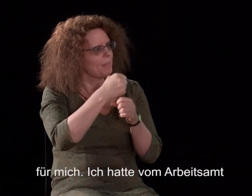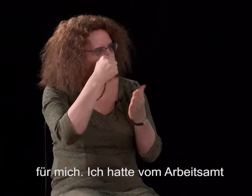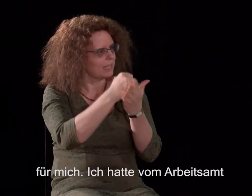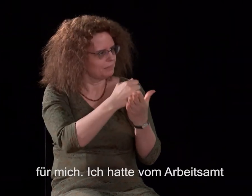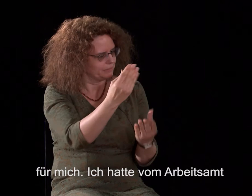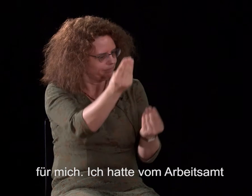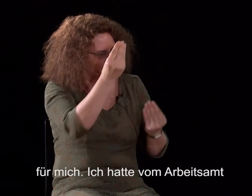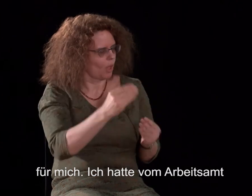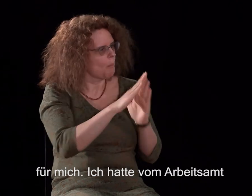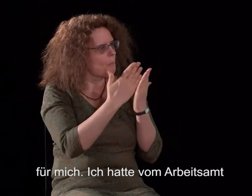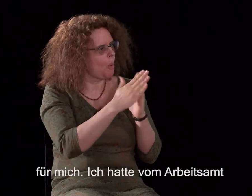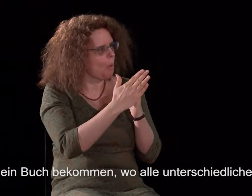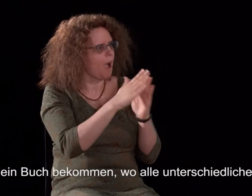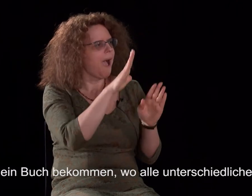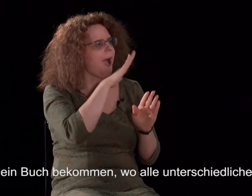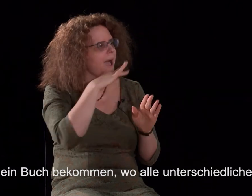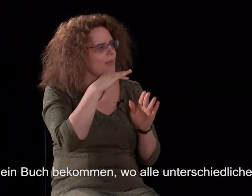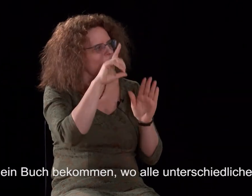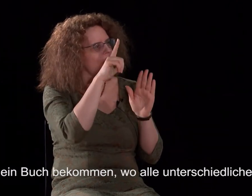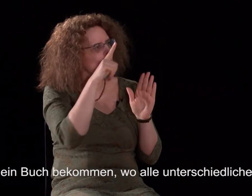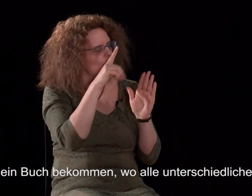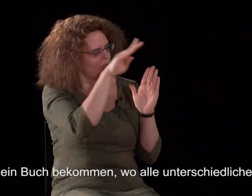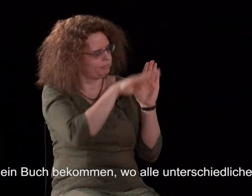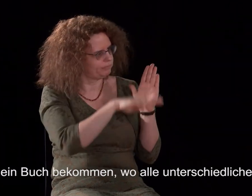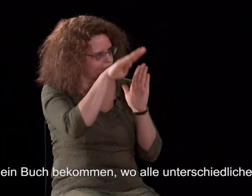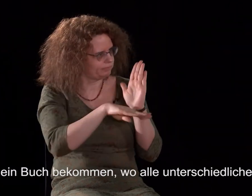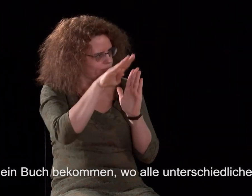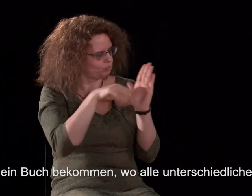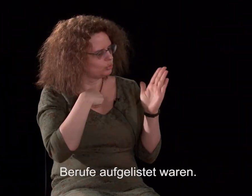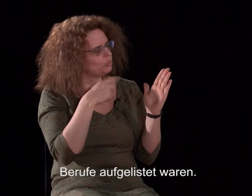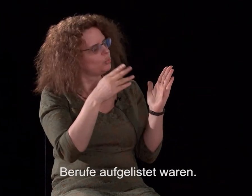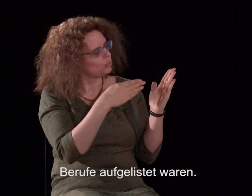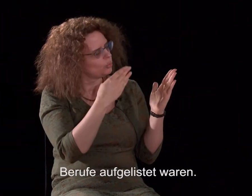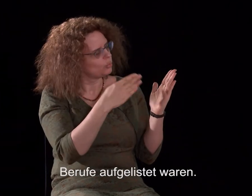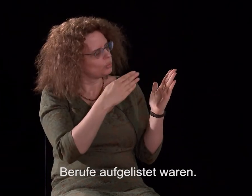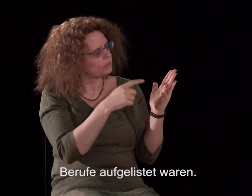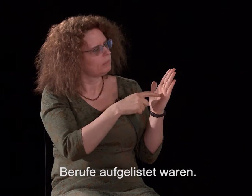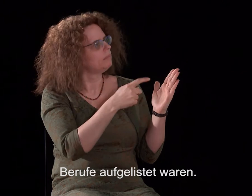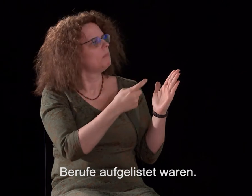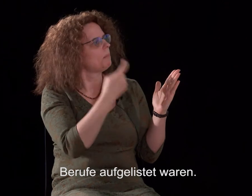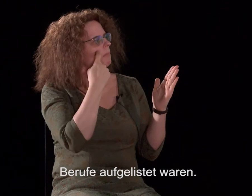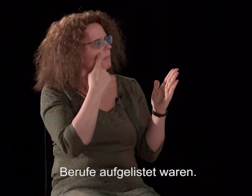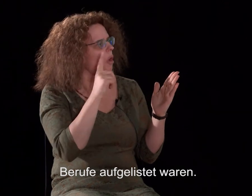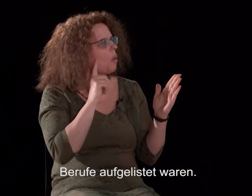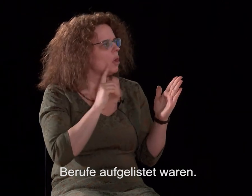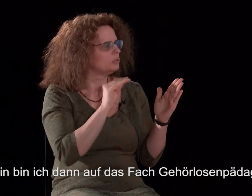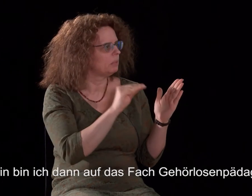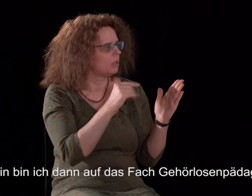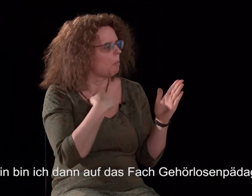hatte vom Arbeitsamt so ein Buch bekommen, wo alle unterschiedlichen Berufe aufgelistet waren. Und da bin ich dann auf das Fach